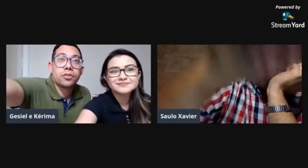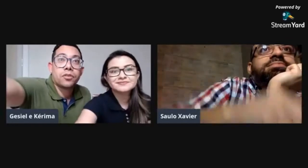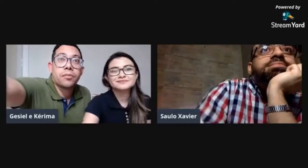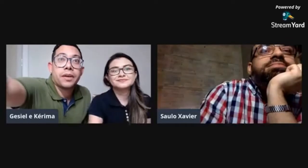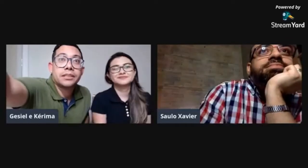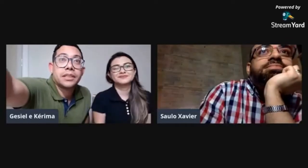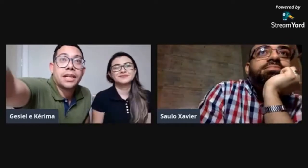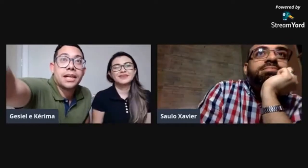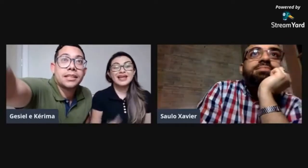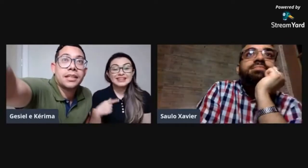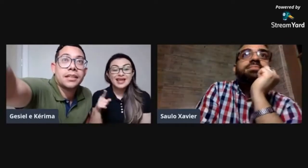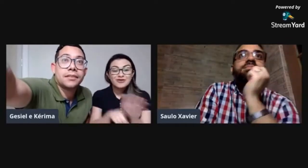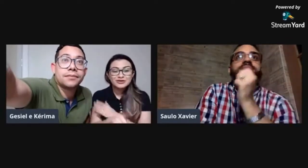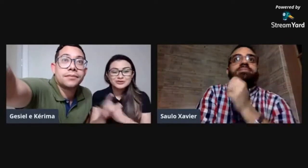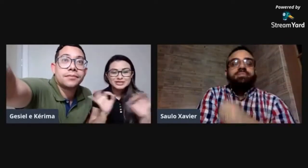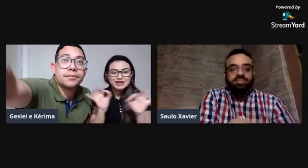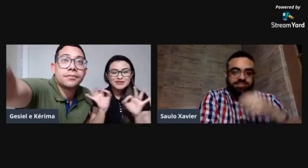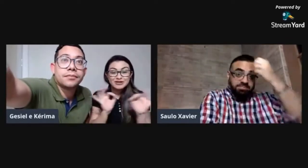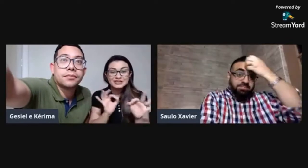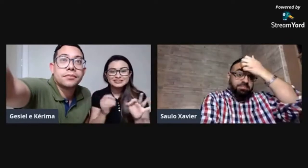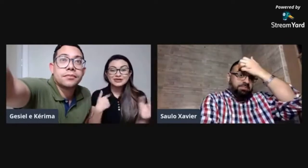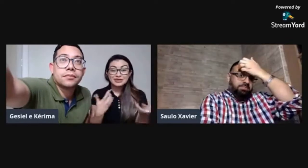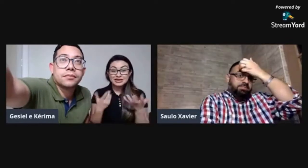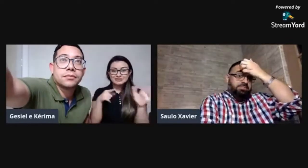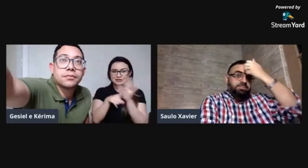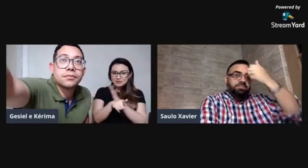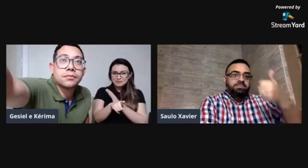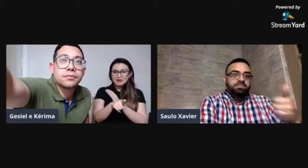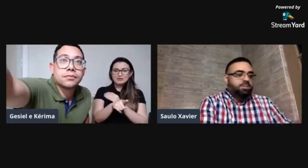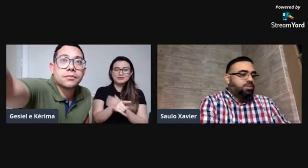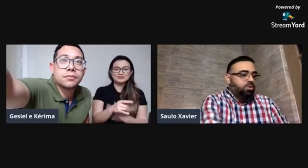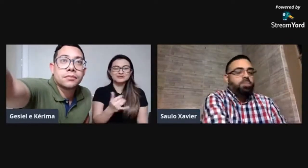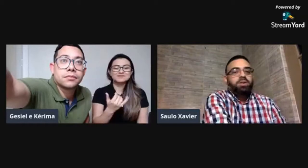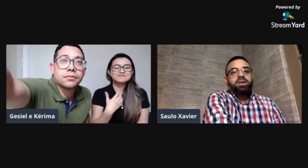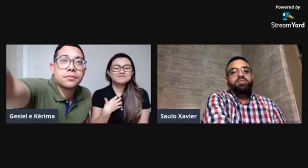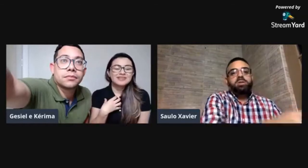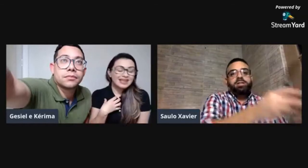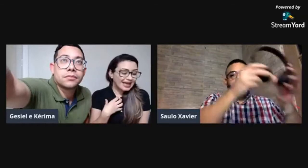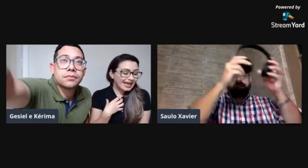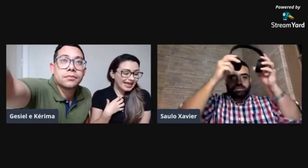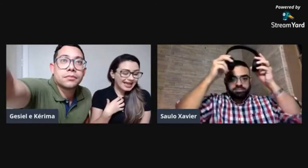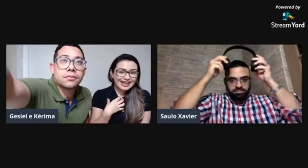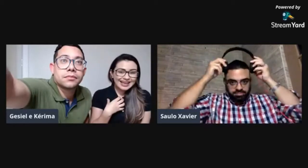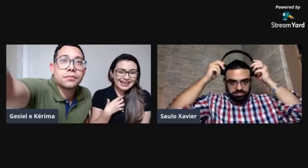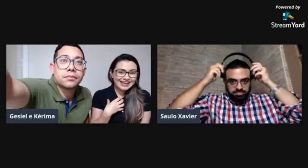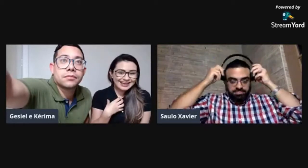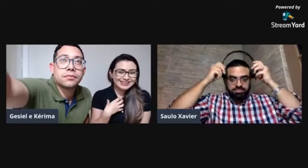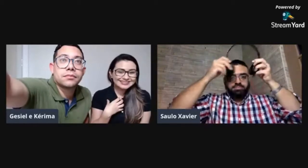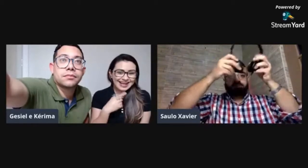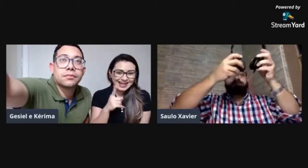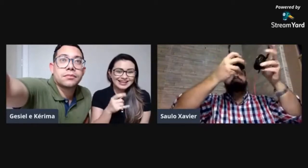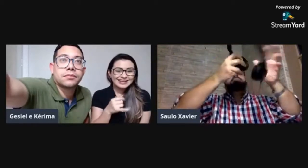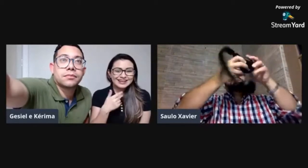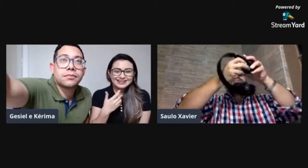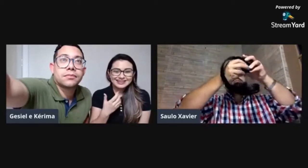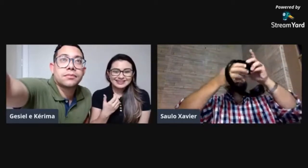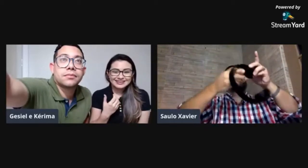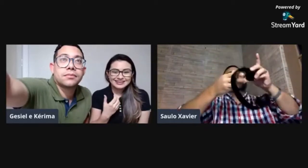Peraí, deixa eu só compartilhar aqui. Enquanto o Gisele vai organizando, eu queria te fazer uma pergunta. Opa, agora eu vou botar aqui, ó.